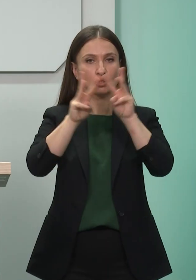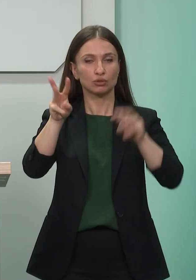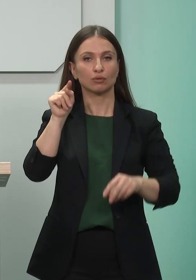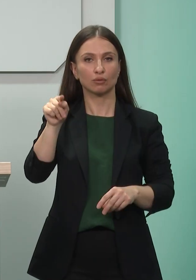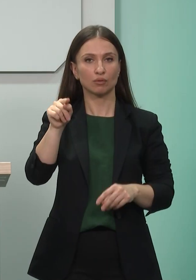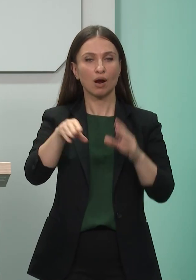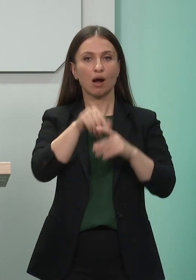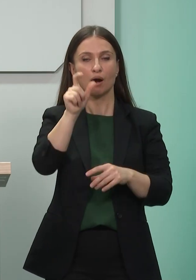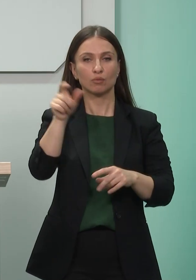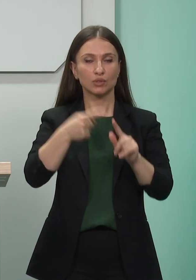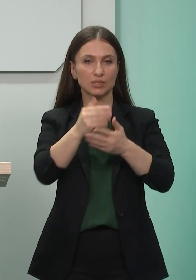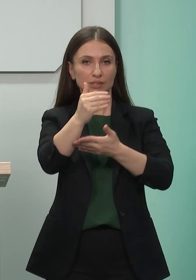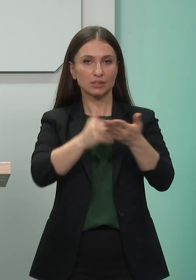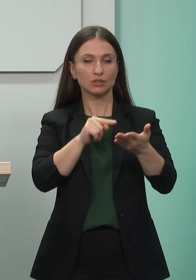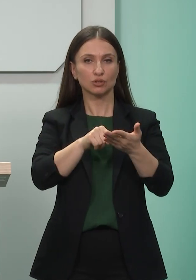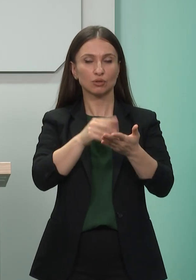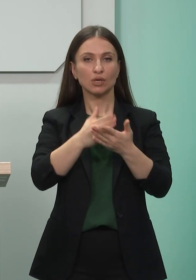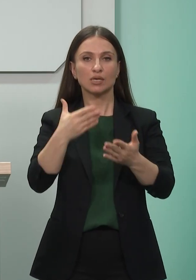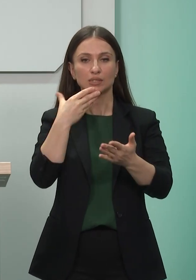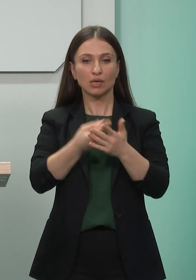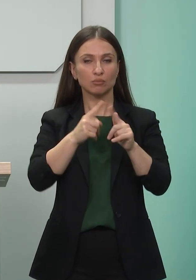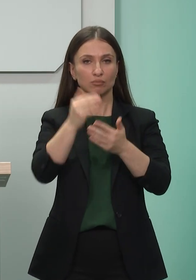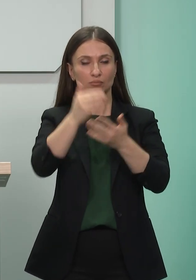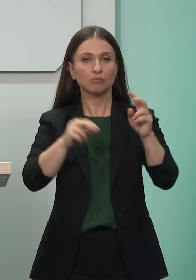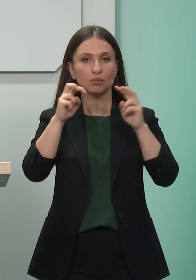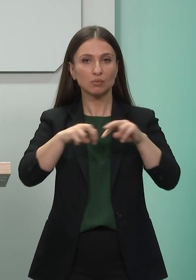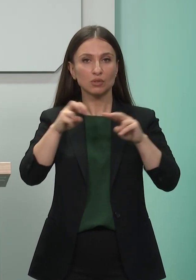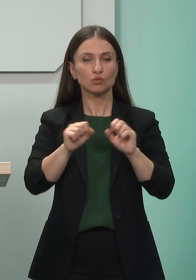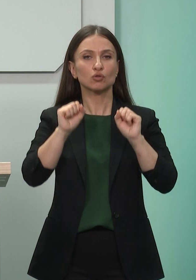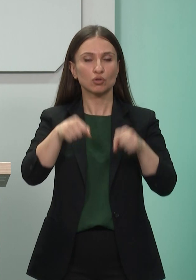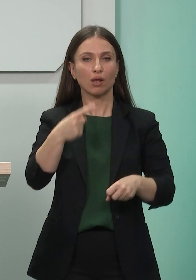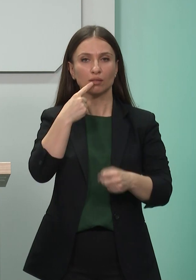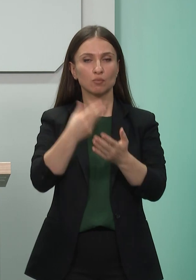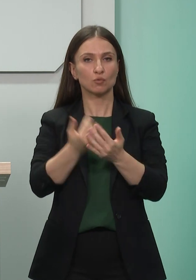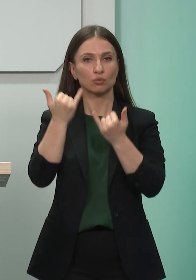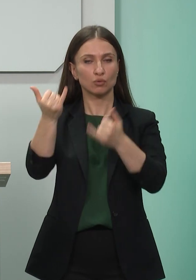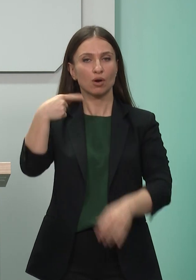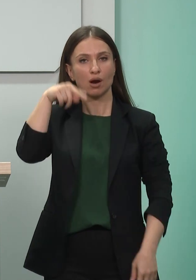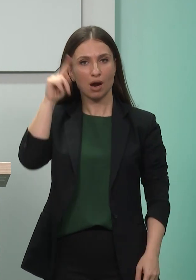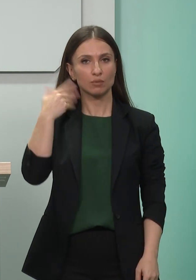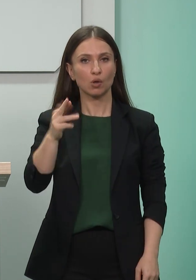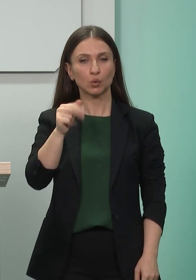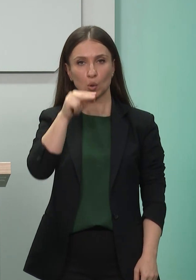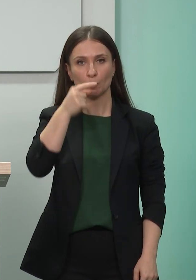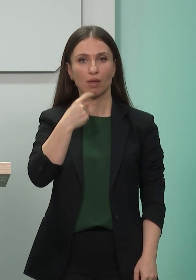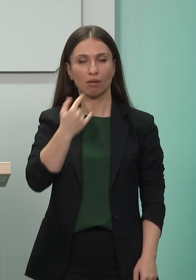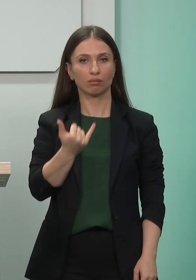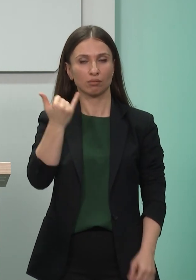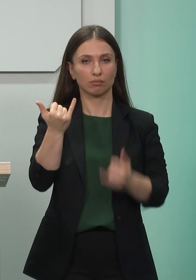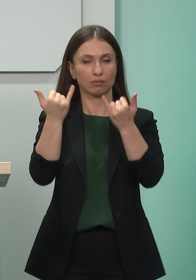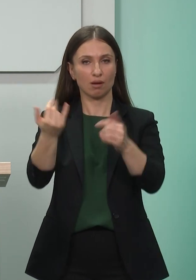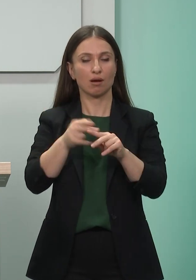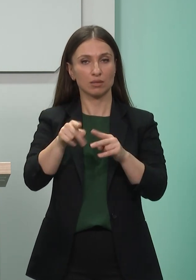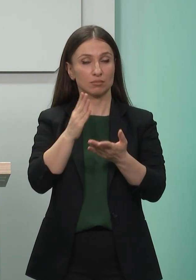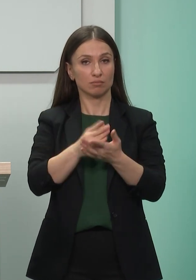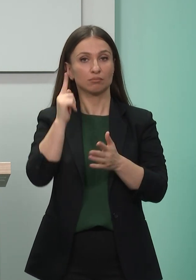ვებგვერდზე ამომრჩეველთა ერთიან სიაში საკუთარი მონაცემების გადამოწმება შეუძლიათ აზერბაიჯანულ და სომხურ ენებზე.